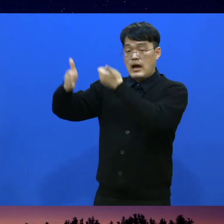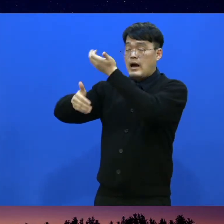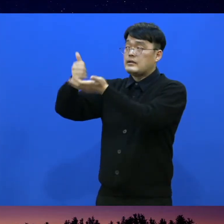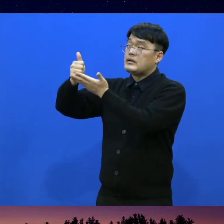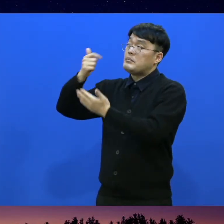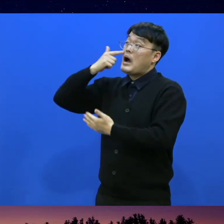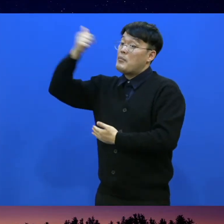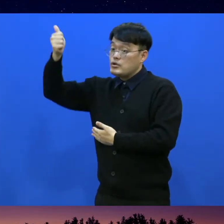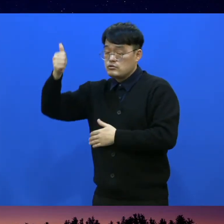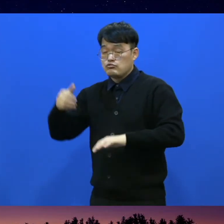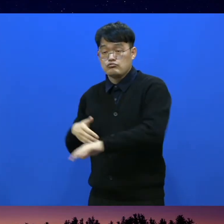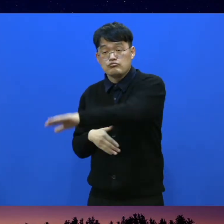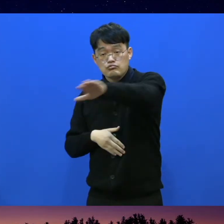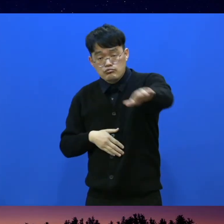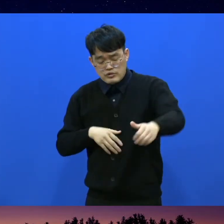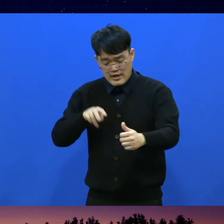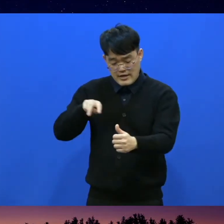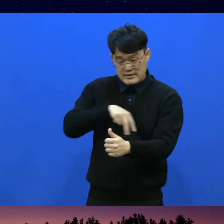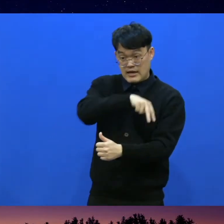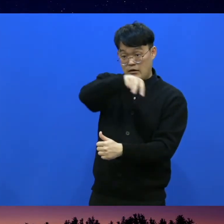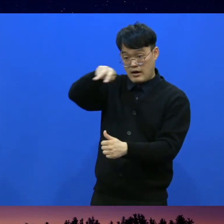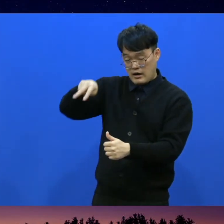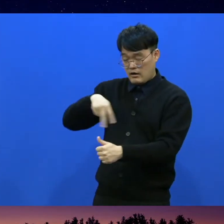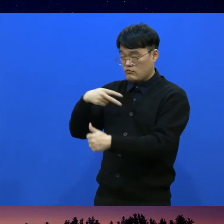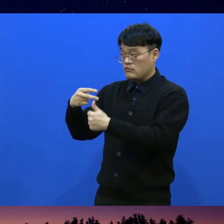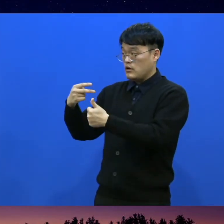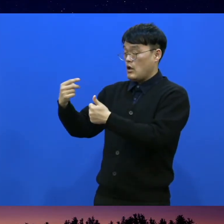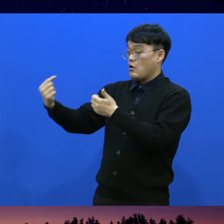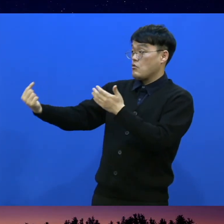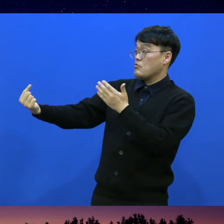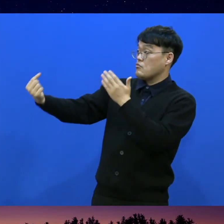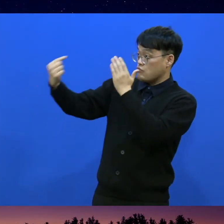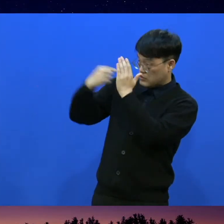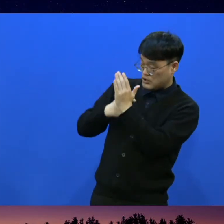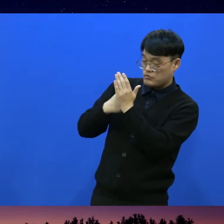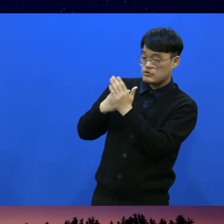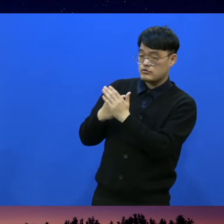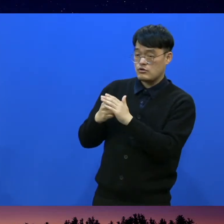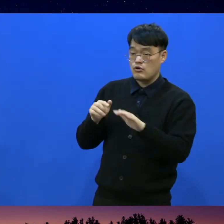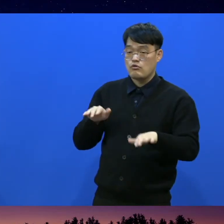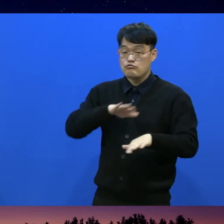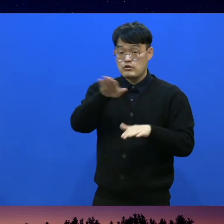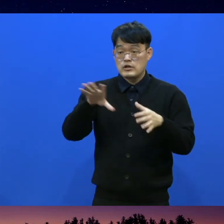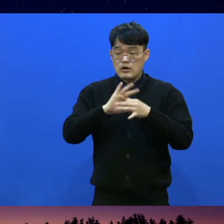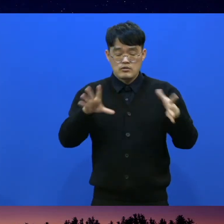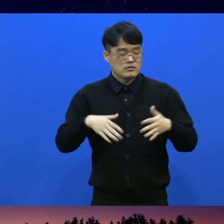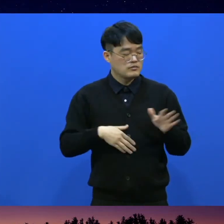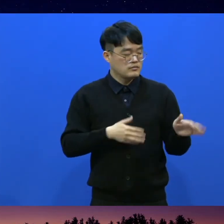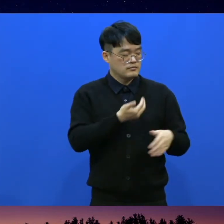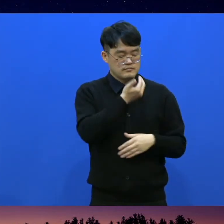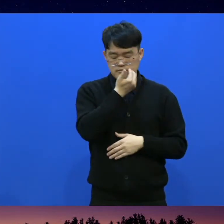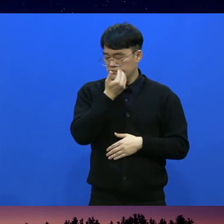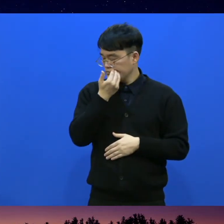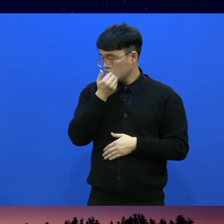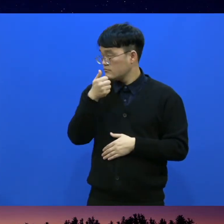우리의 상황 가운데로 찾아오시는 분이다. 우리와 상관없이 등을 돌리고 계시는 분이 아니다라고 할 것을 말씀합니다.